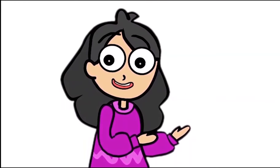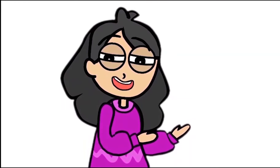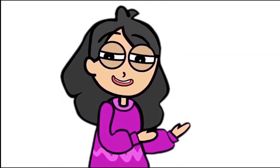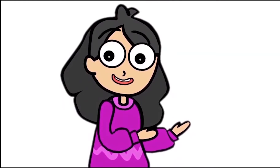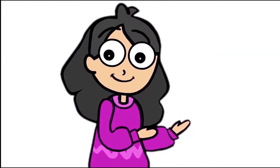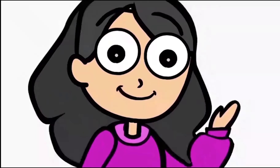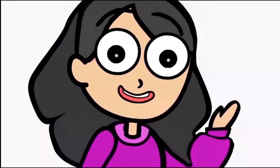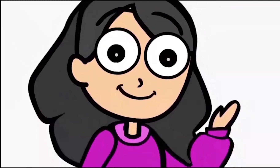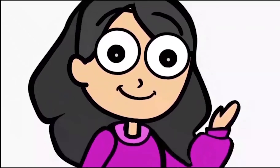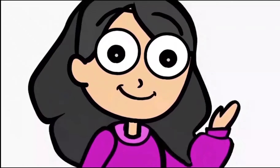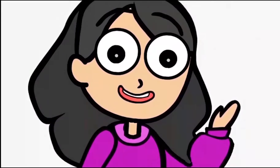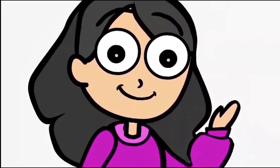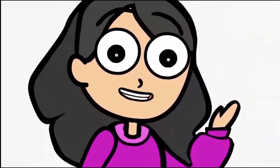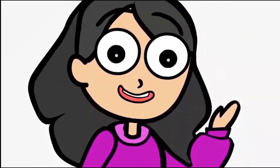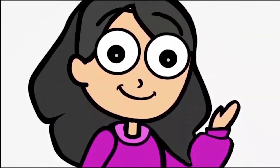திரும்ப பண்ணலாம். பை பை.